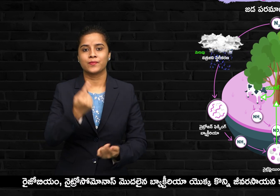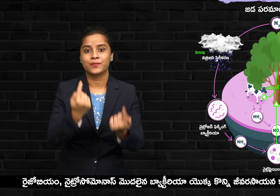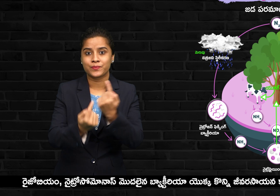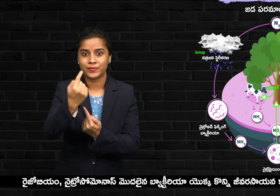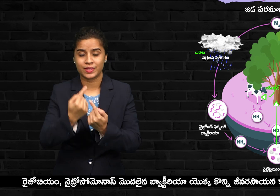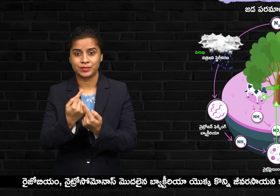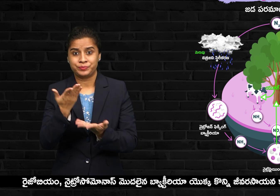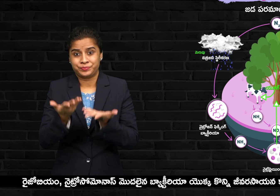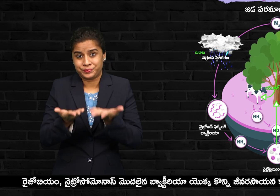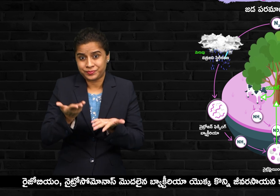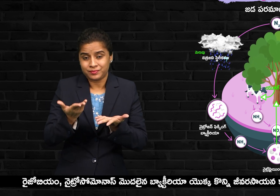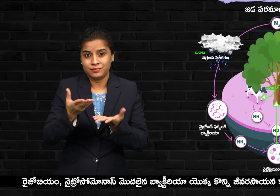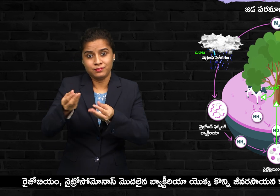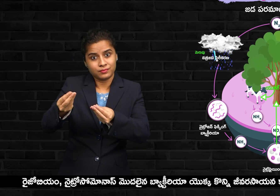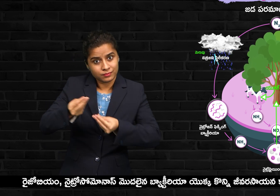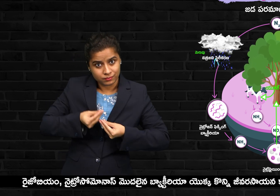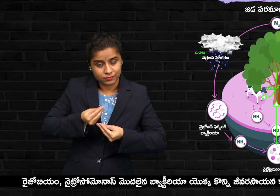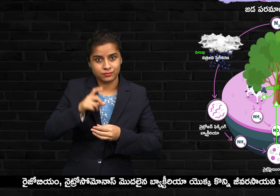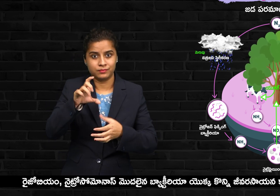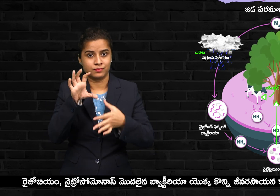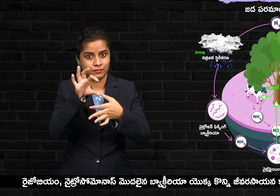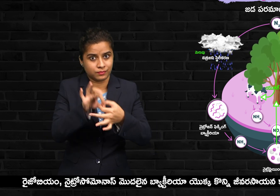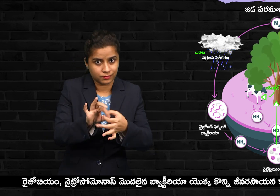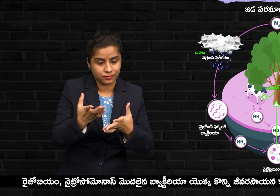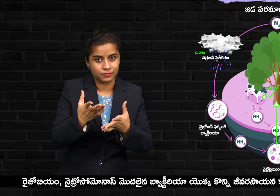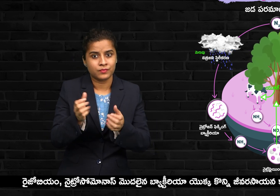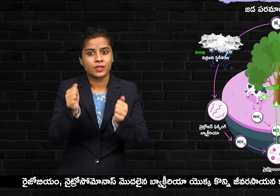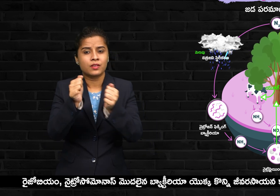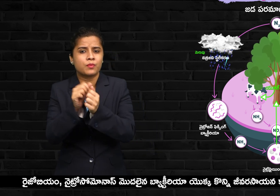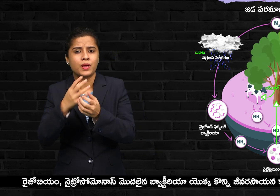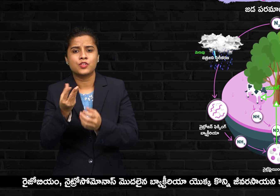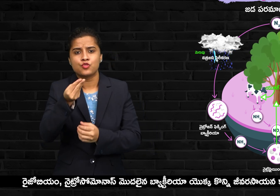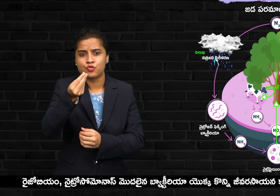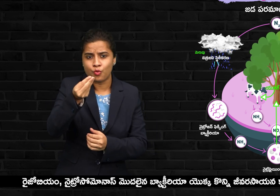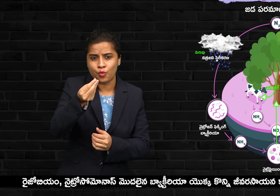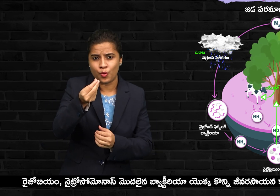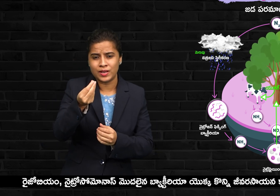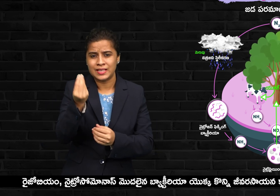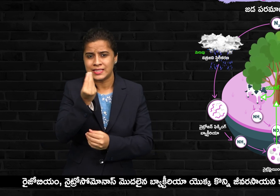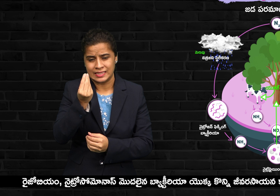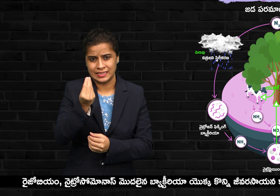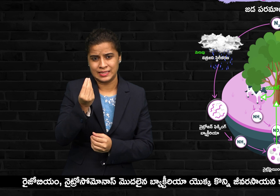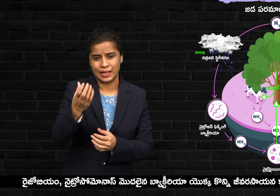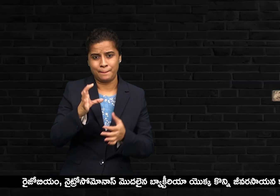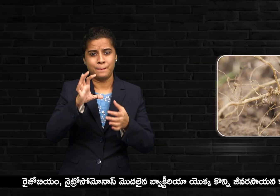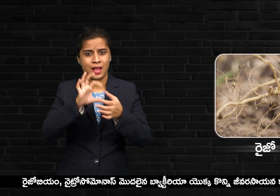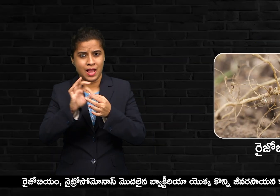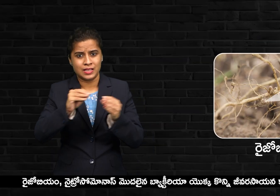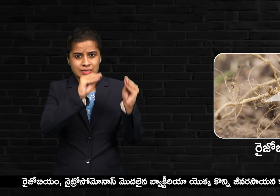రైజోబియం, నైట్రోసోమోనాస్ మొదలైన బ్యాక్టీరియా యొక్క కొన్ని జీవరసాయన కార్యకలాపాల ద్వారా మరియు